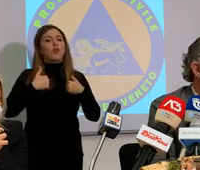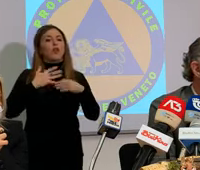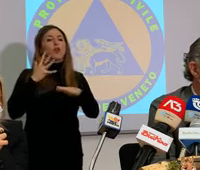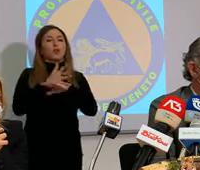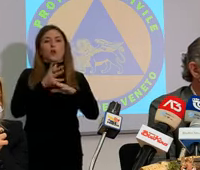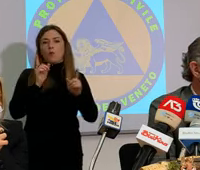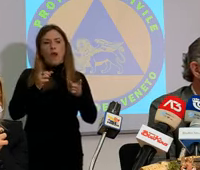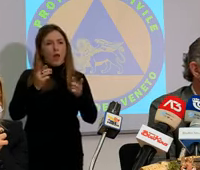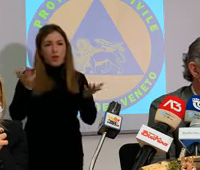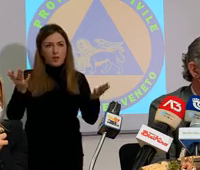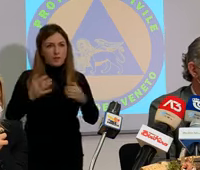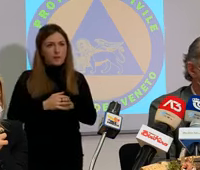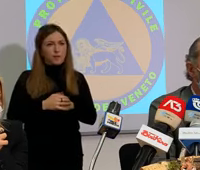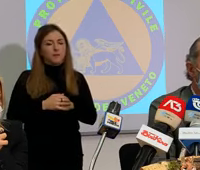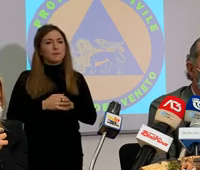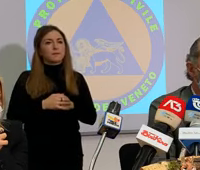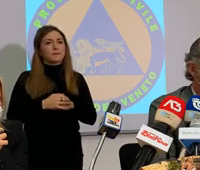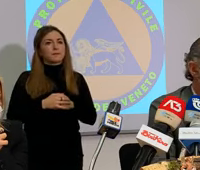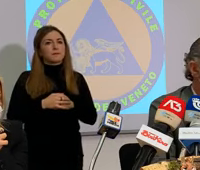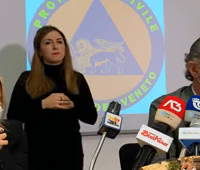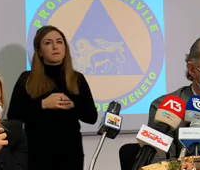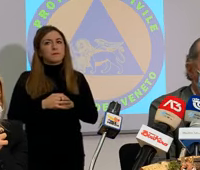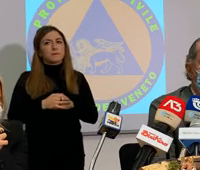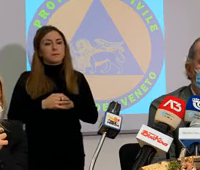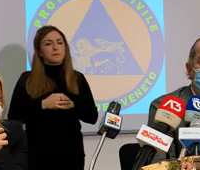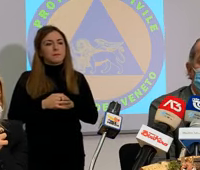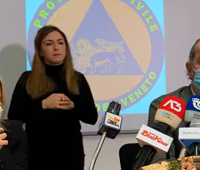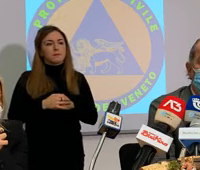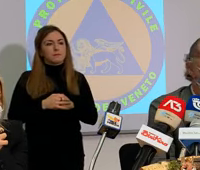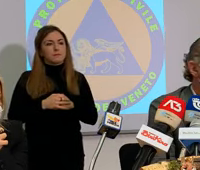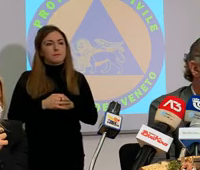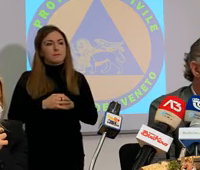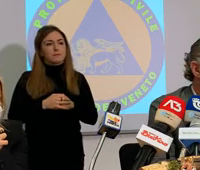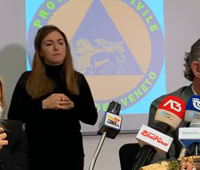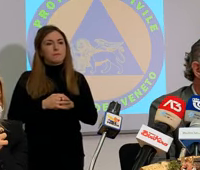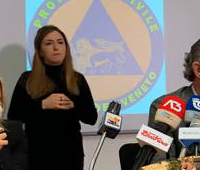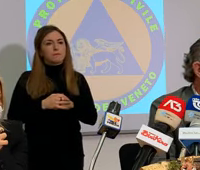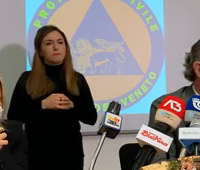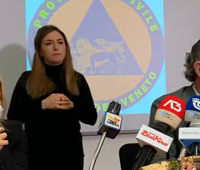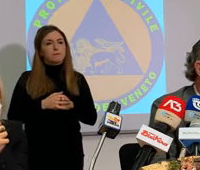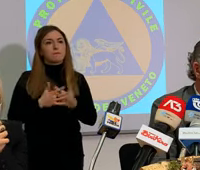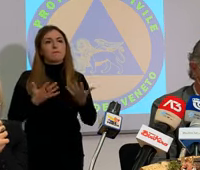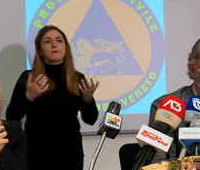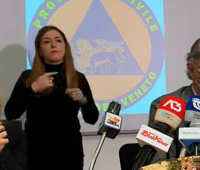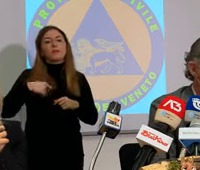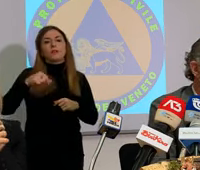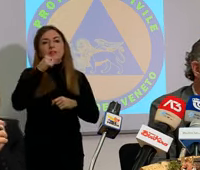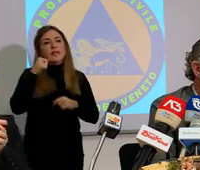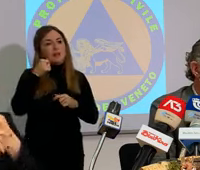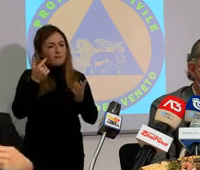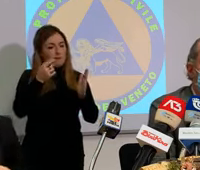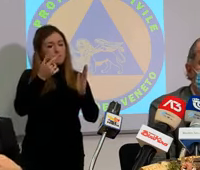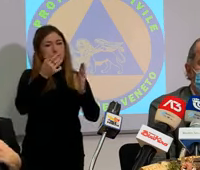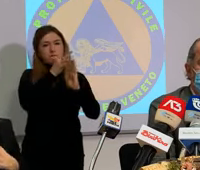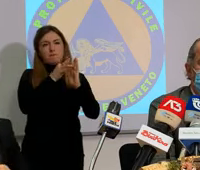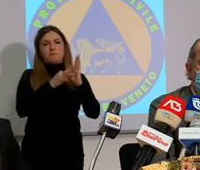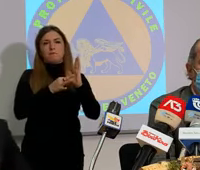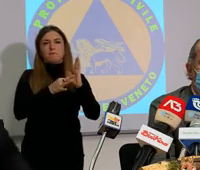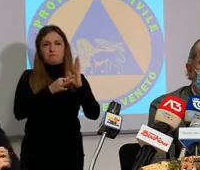guardate noi abbiamo necessità comunque di avere diciamo delle misure di adottare delle misure come veneto